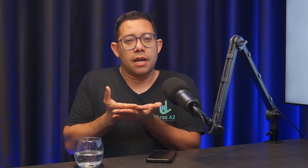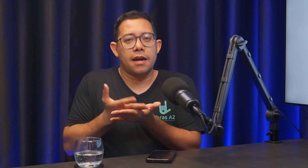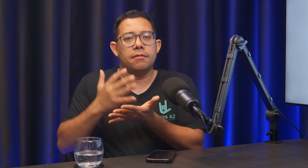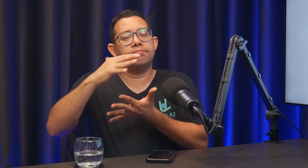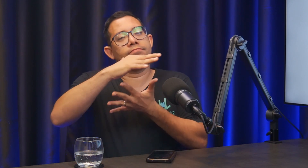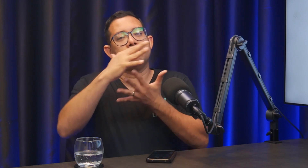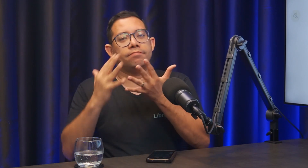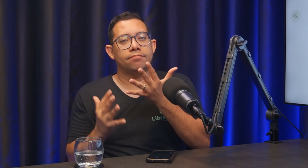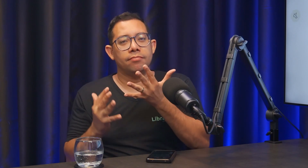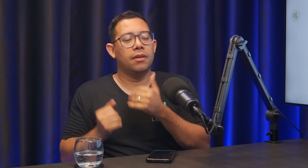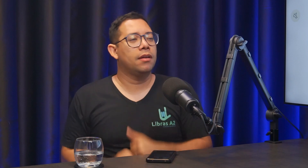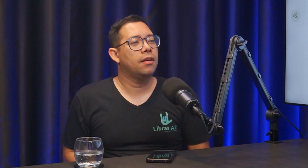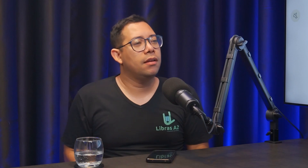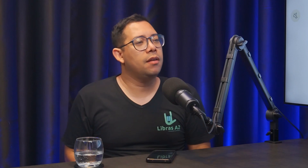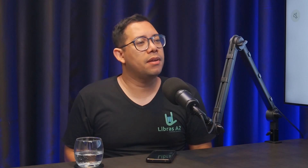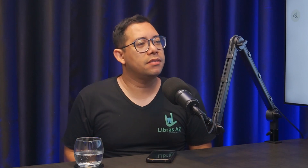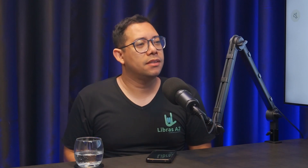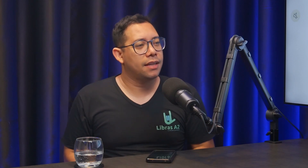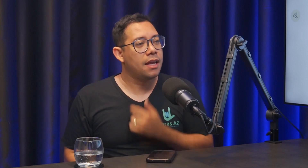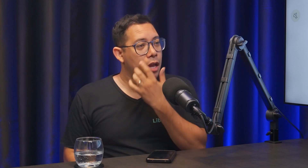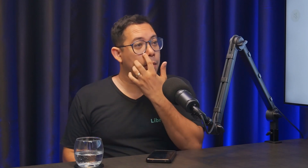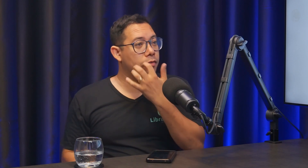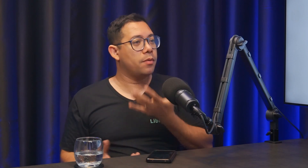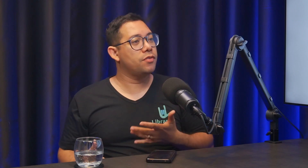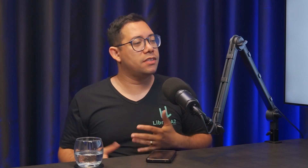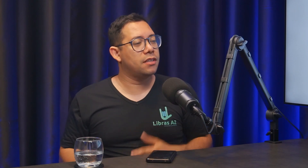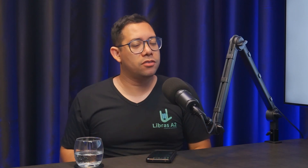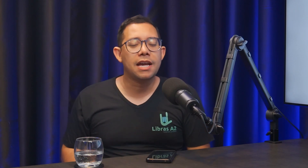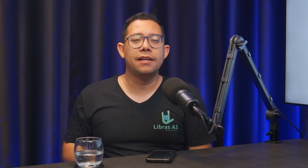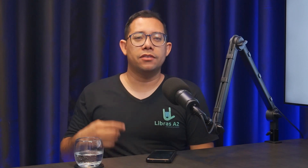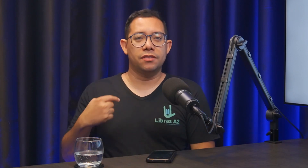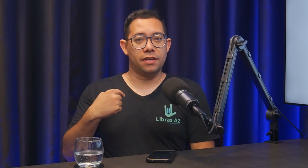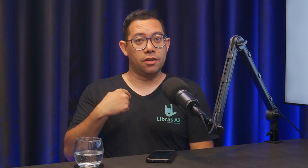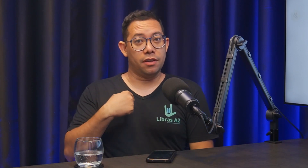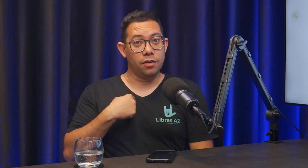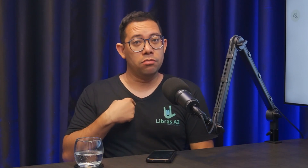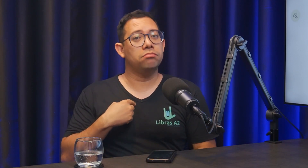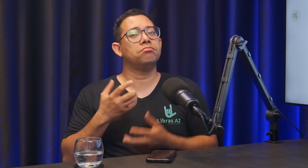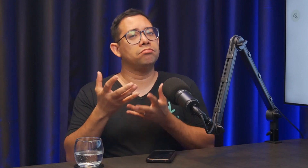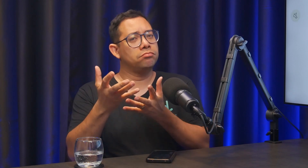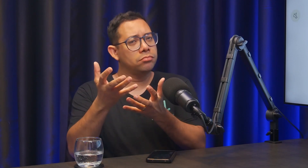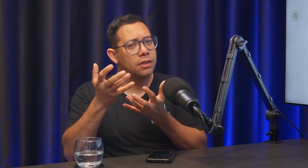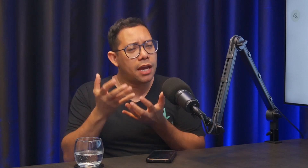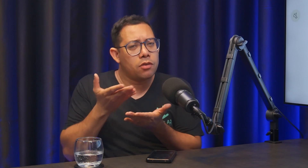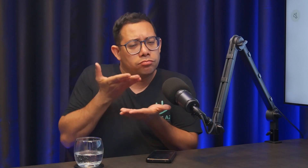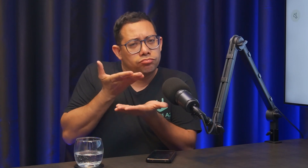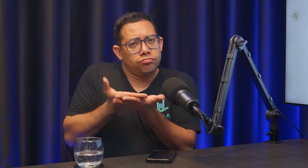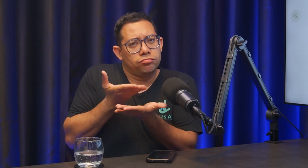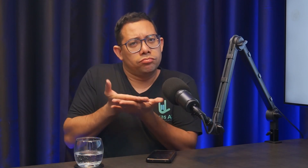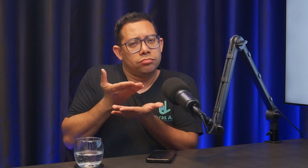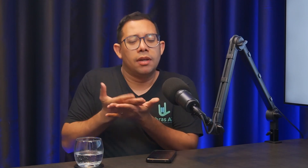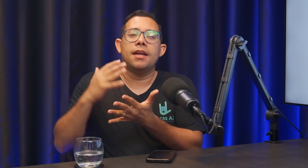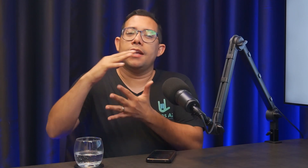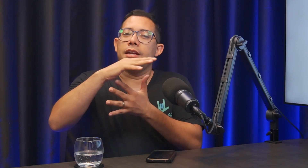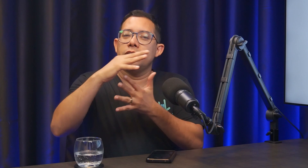estudar Libras, né? É uma forma de você associar. Então, você faz, ó. Eu quero